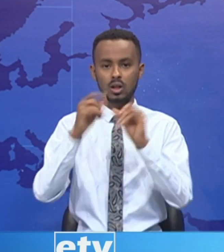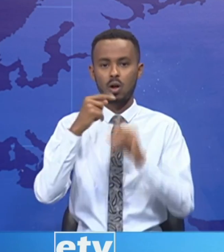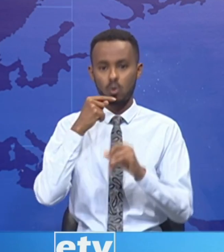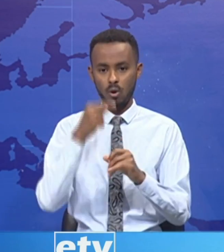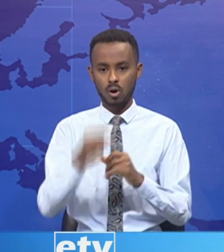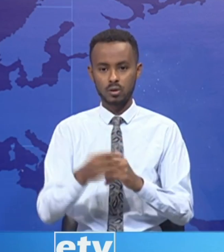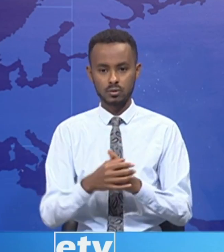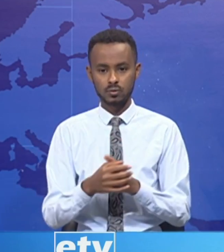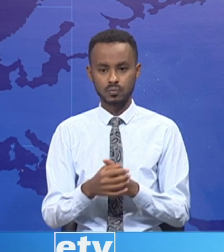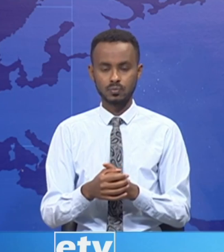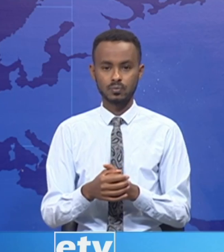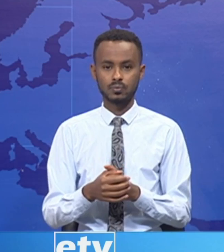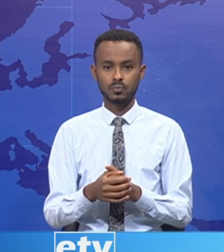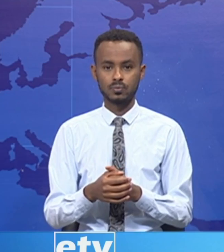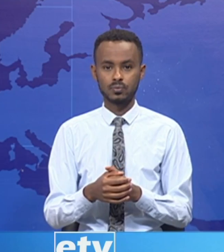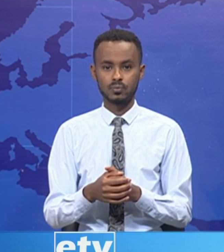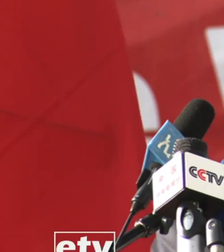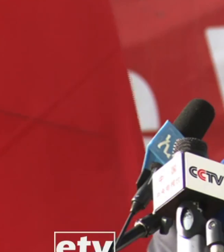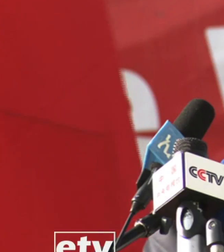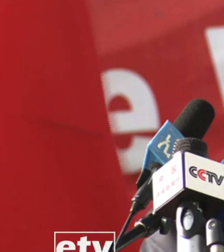ብለዋል።